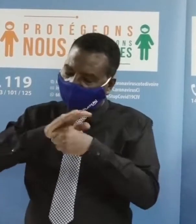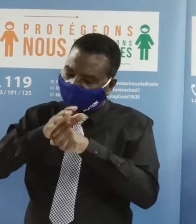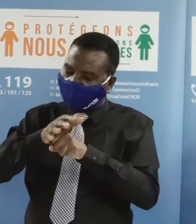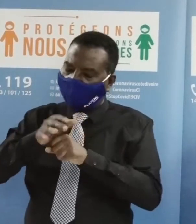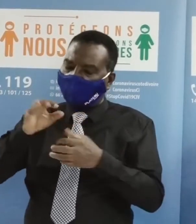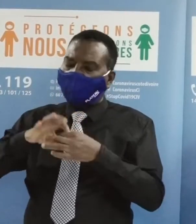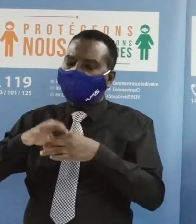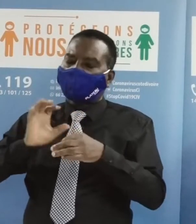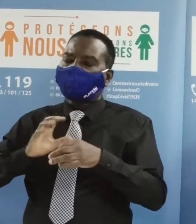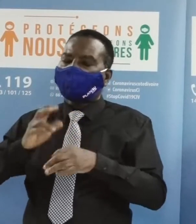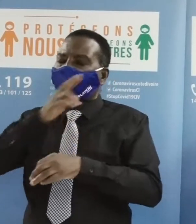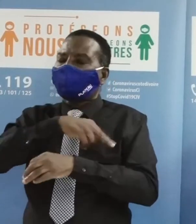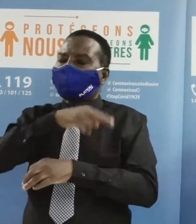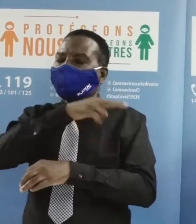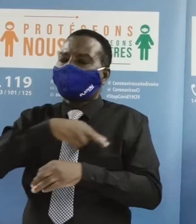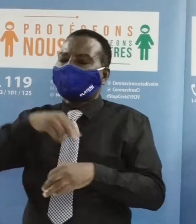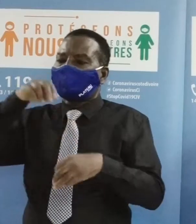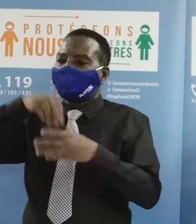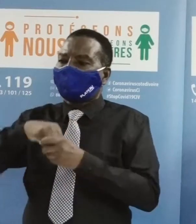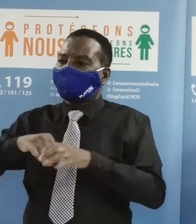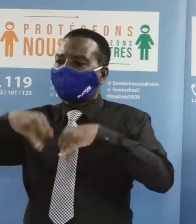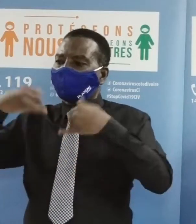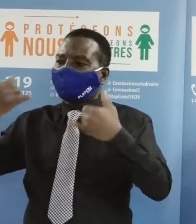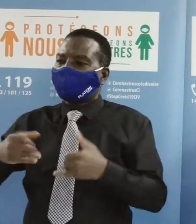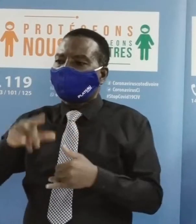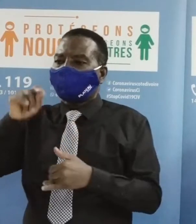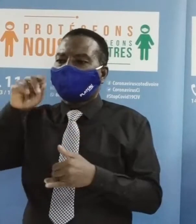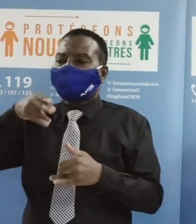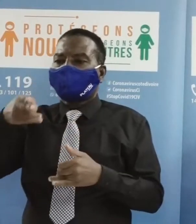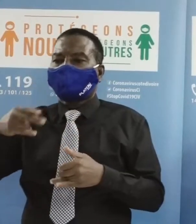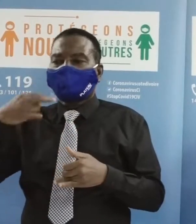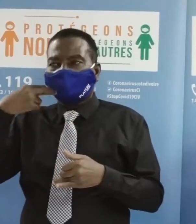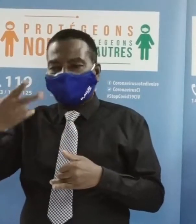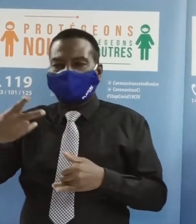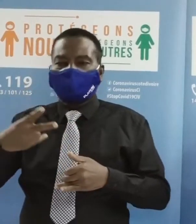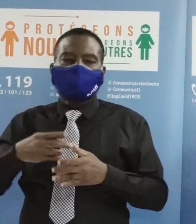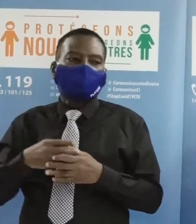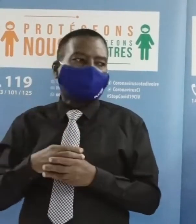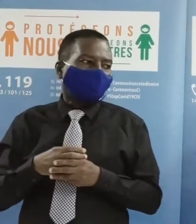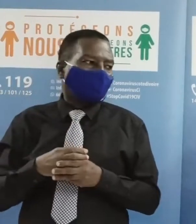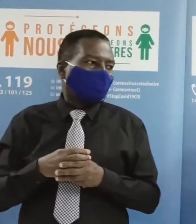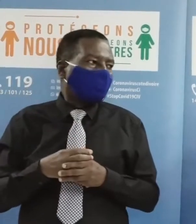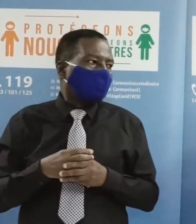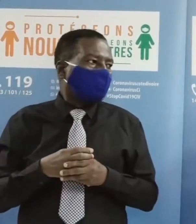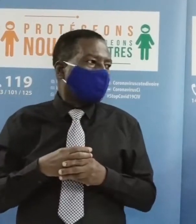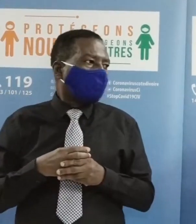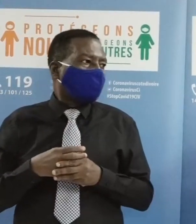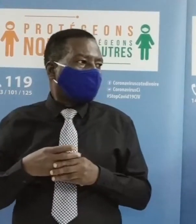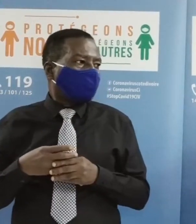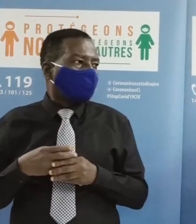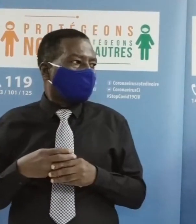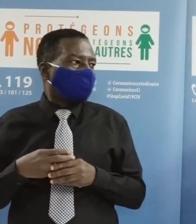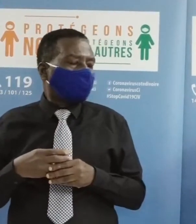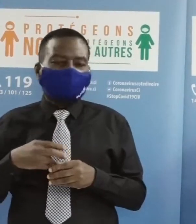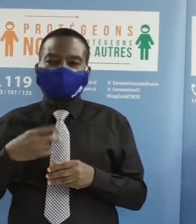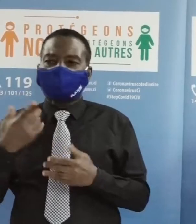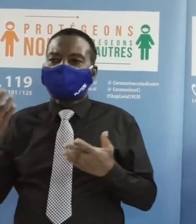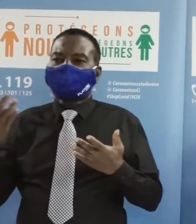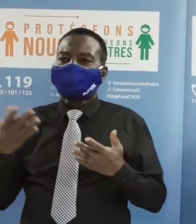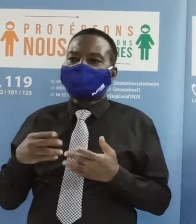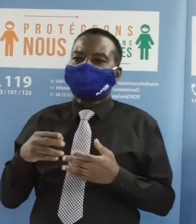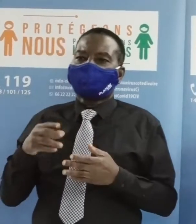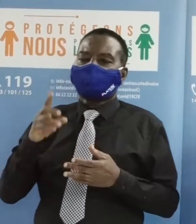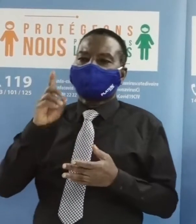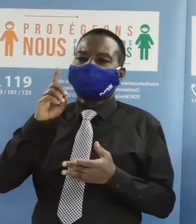hôpitaux dans le journal télévisé de 20h on va voir bon une manière d'exprimer cette incrédulité le